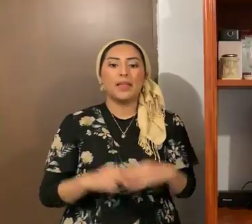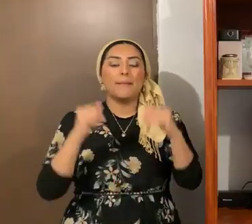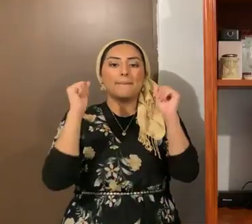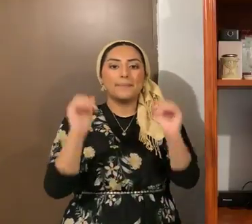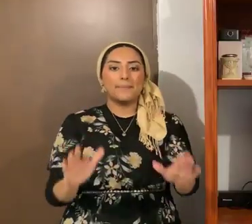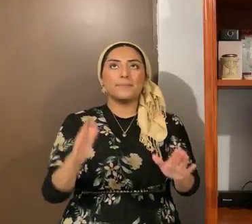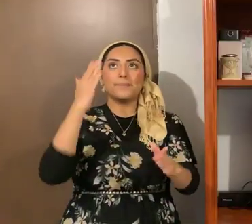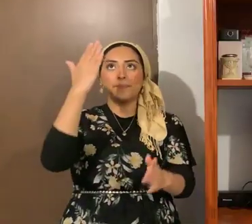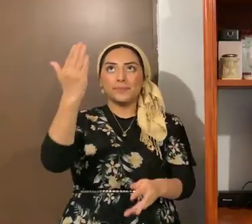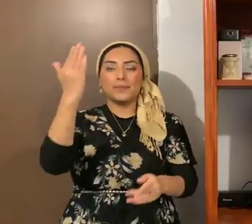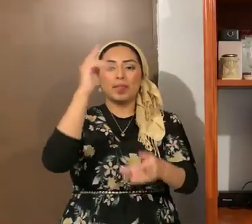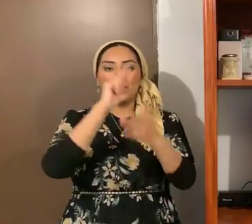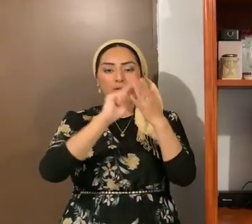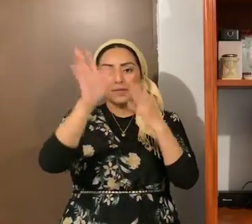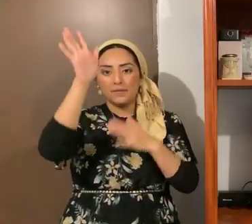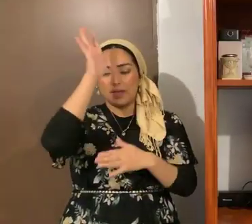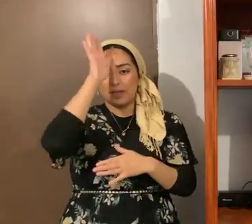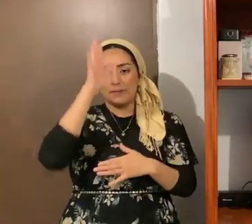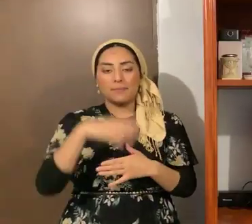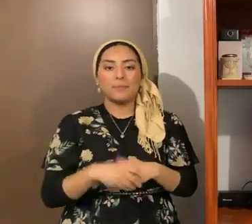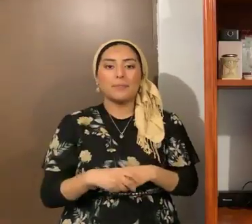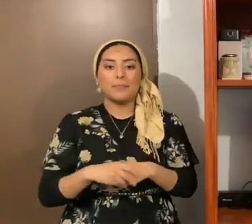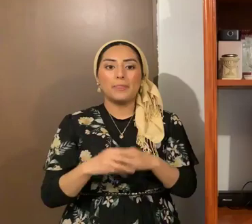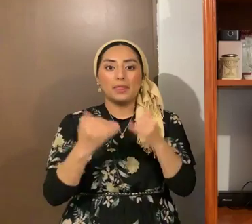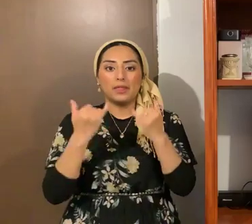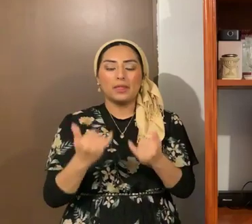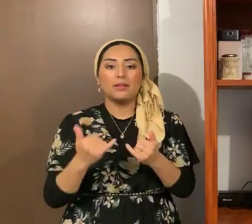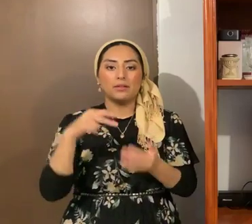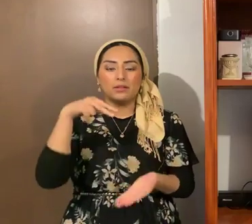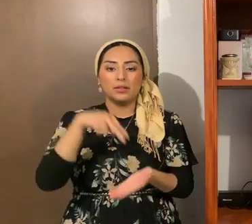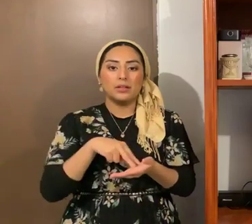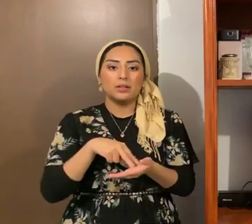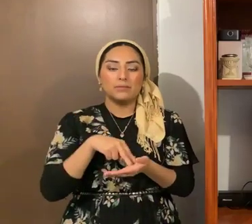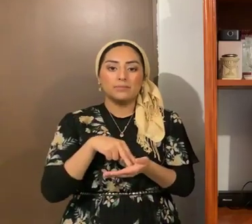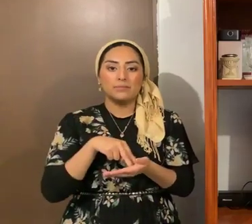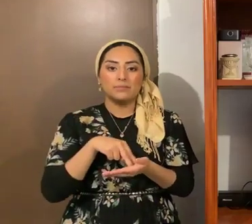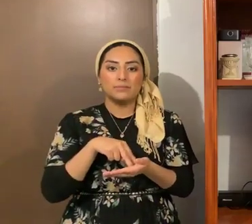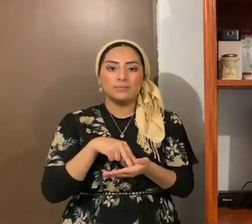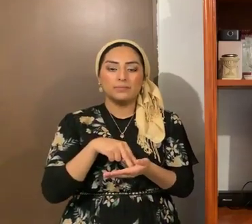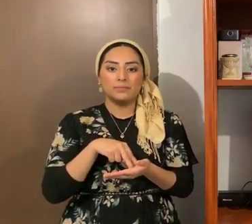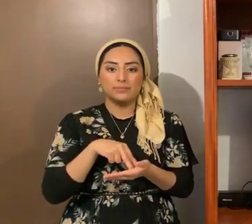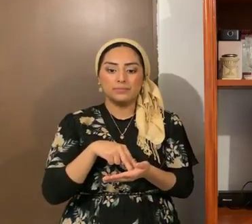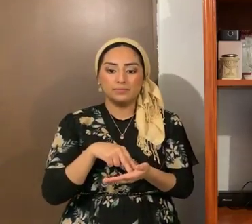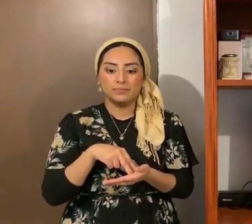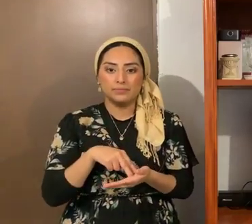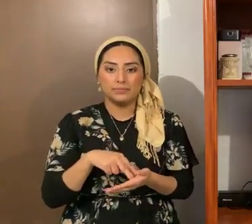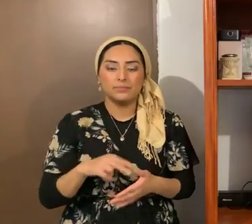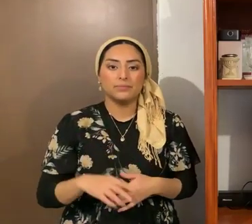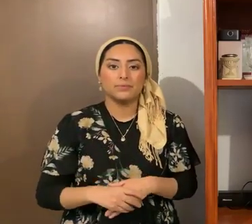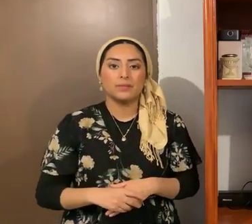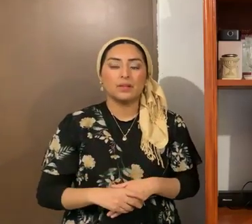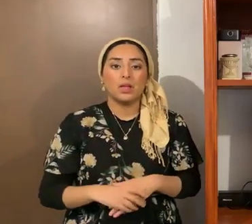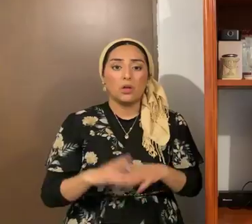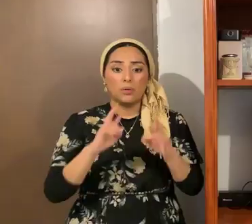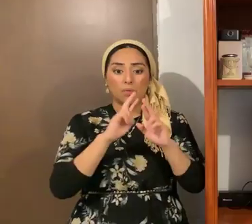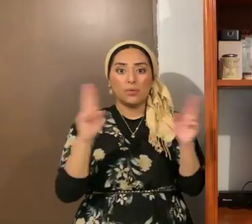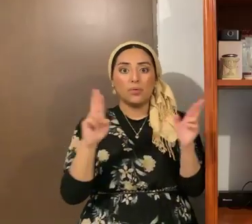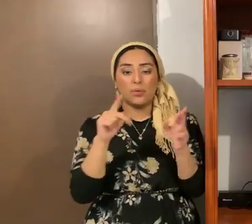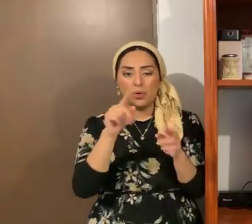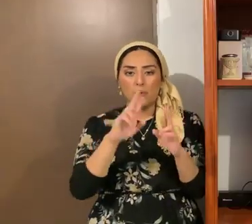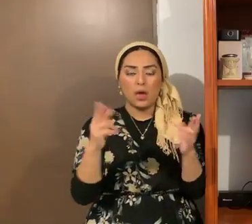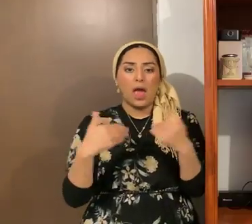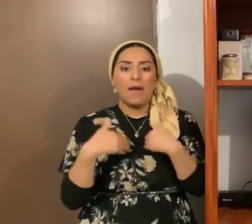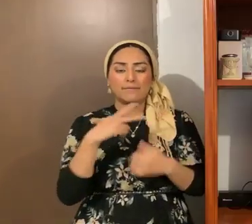Bendito es el Abacados. Ahora vamos a ponernos de pie, amada Kehilá. Ya tienes un